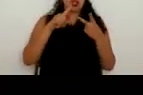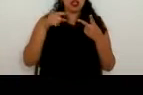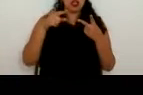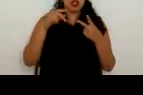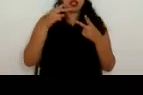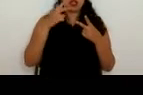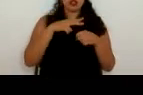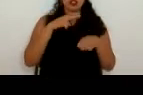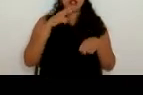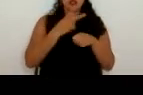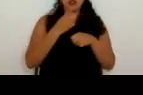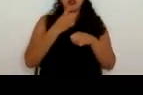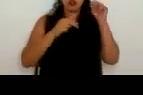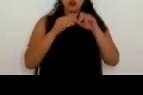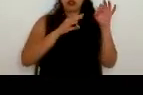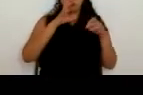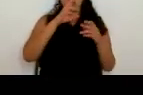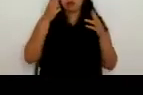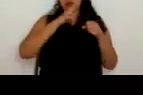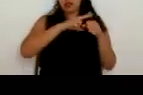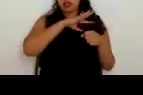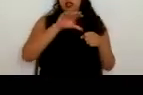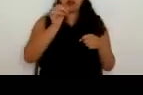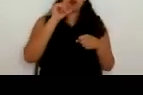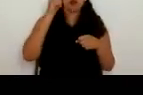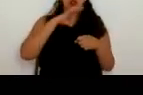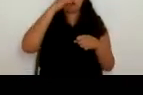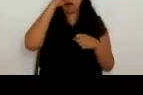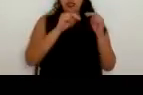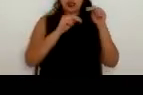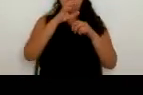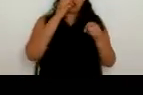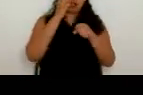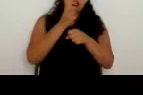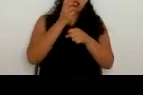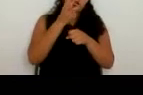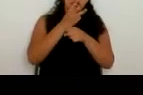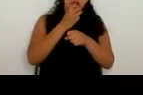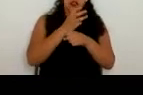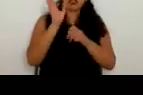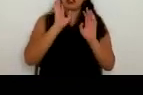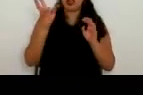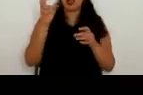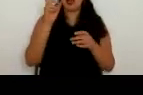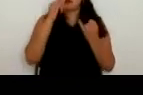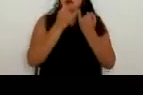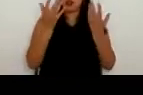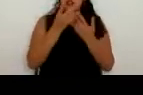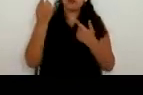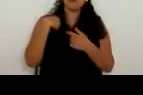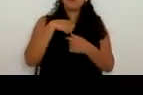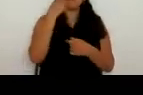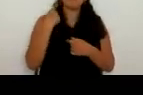o de otro instituto nacional de salud en el caso del tercer nivel dientes y luego bueno pues